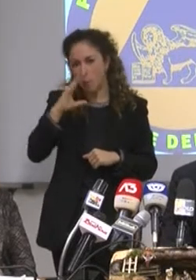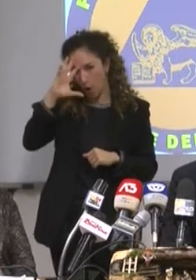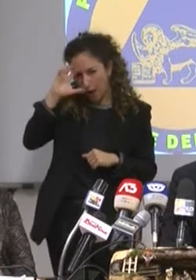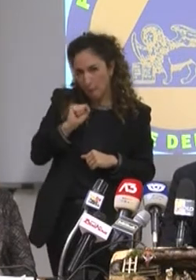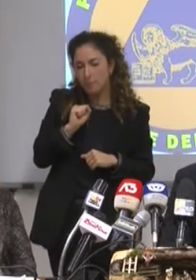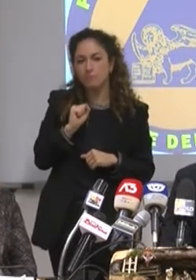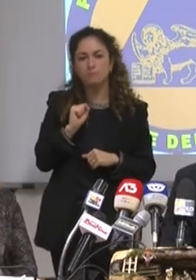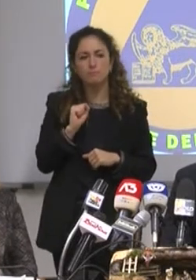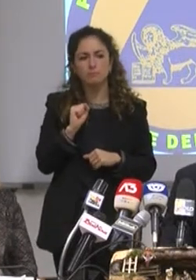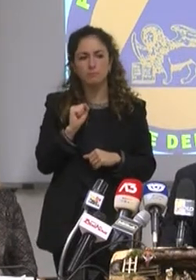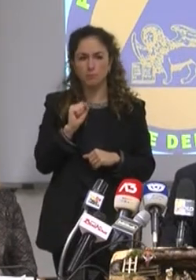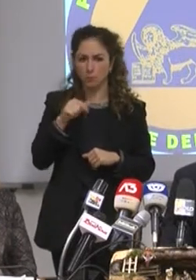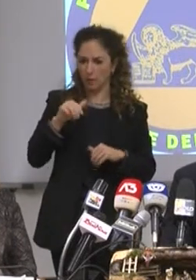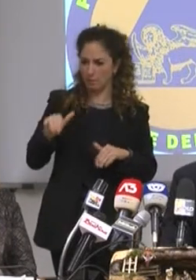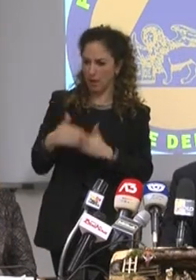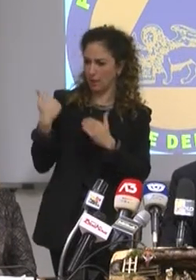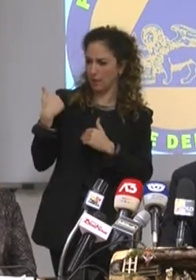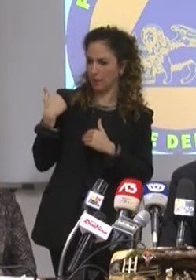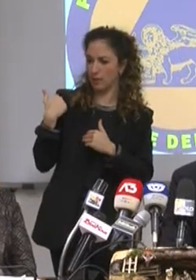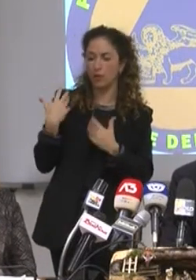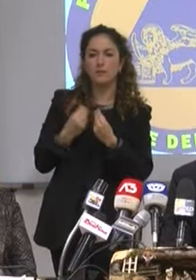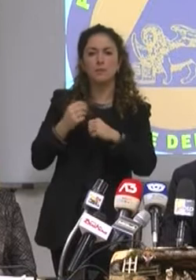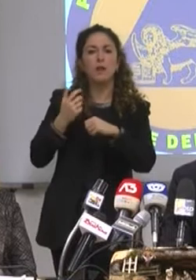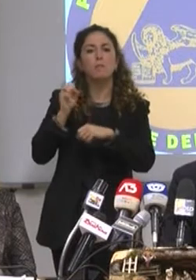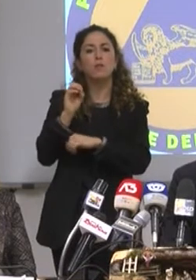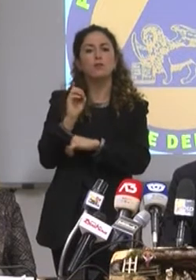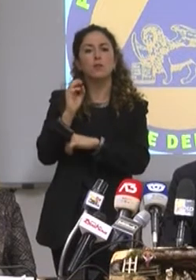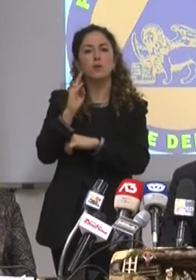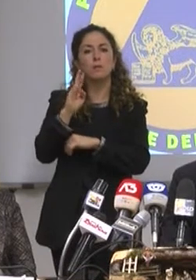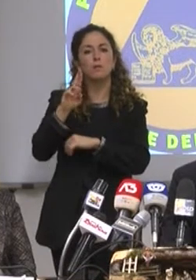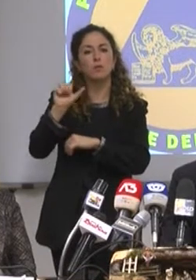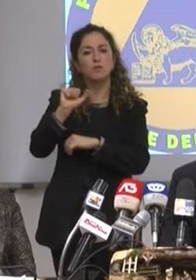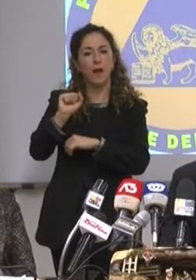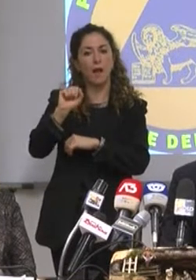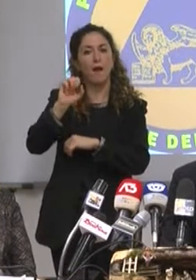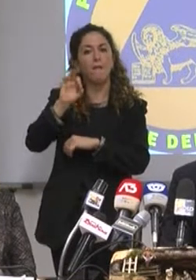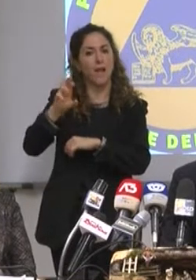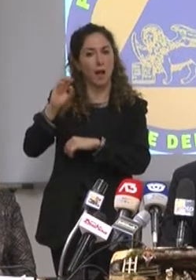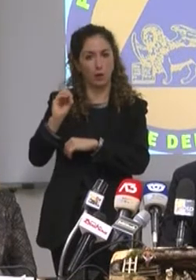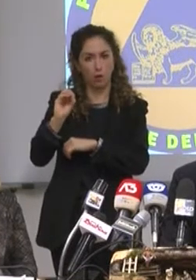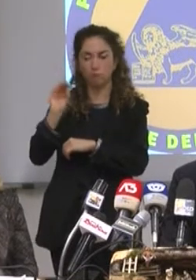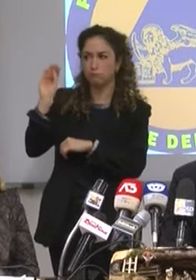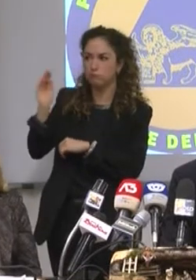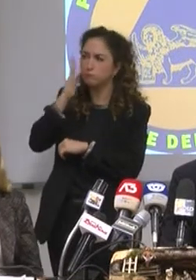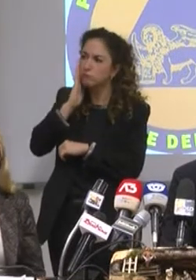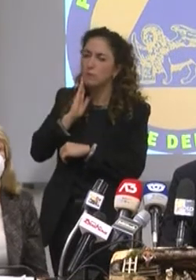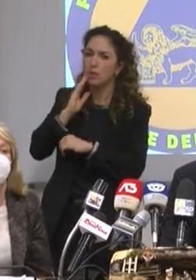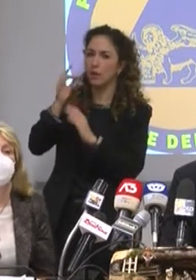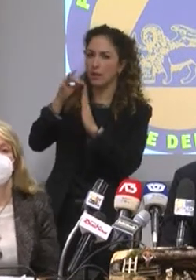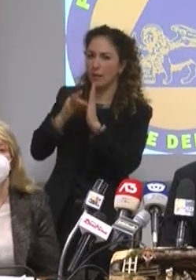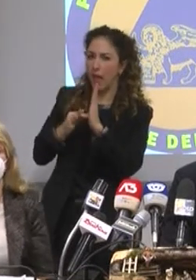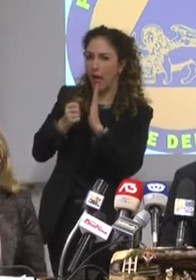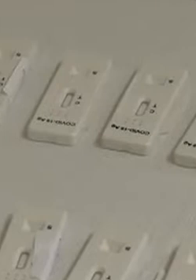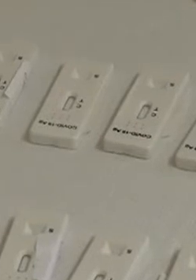pubblica. Ne ho parlato anche stamattina con il professor Brusaferro, fra l'altro. Ho detto, guardi, ci dia una mano a rendere anche i dati omogenei a